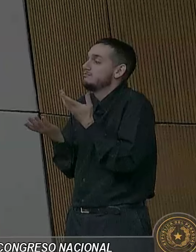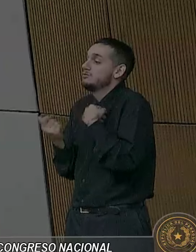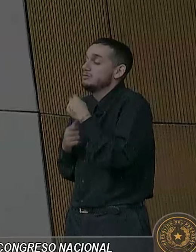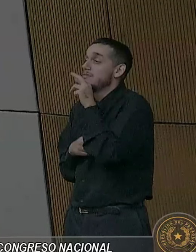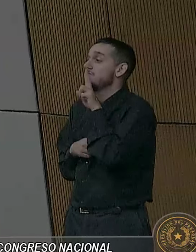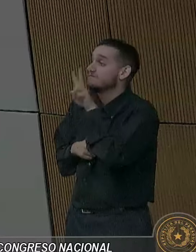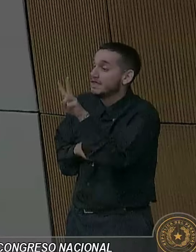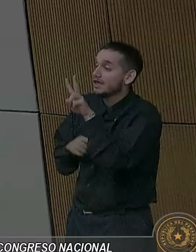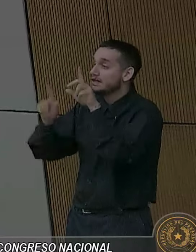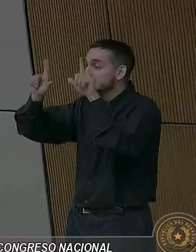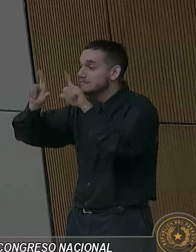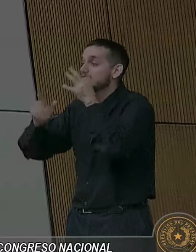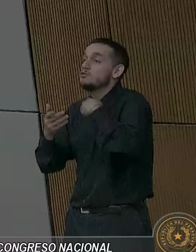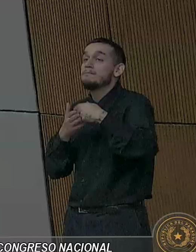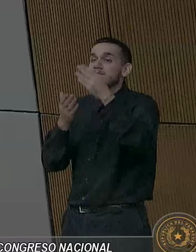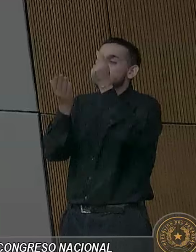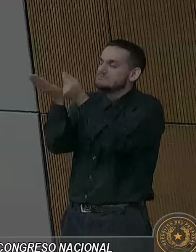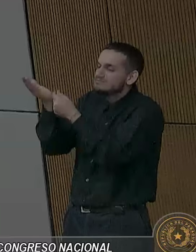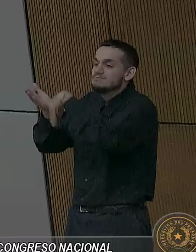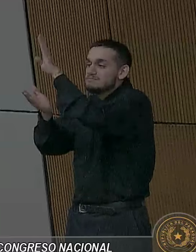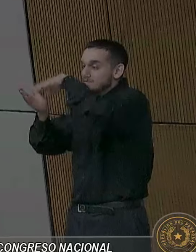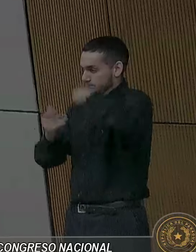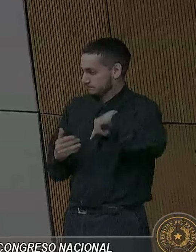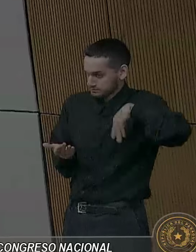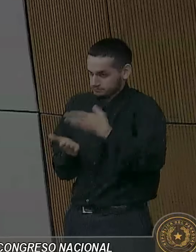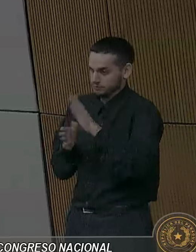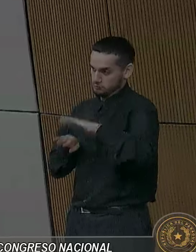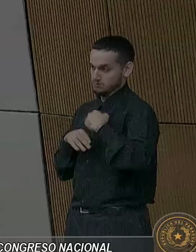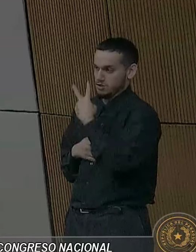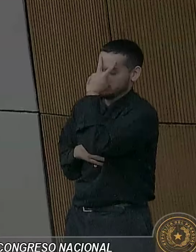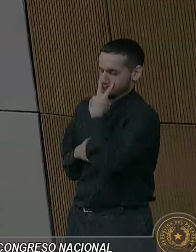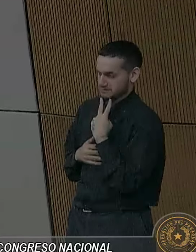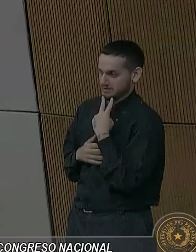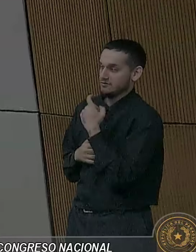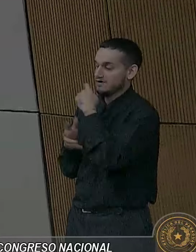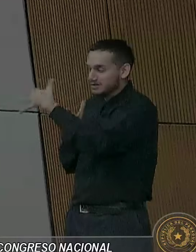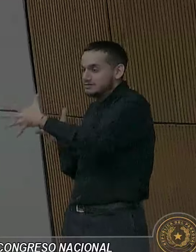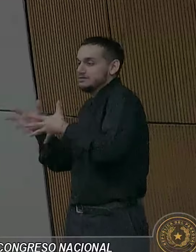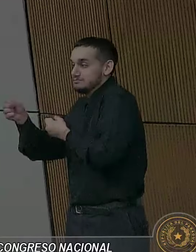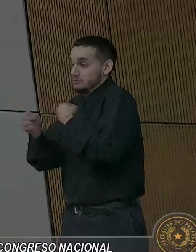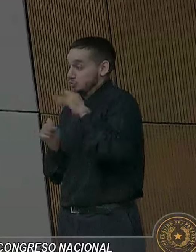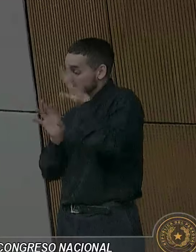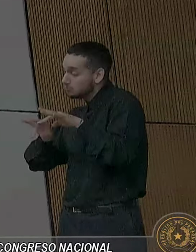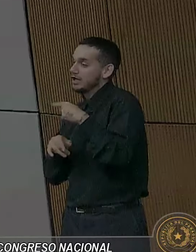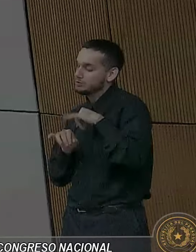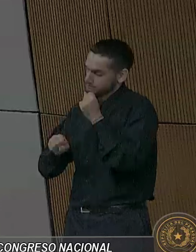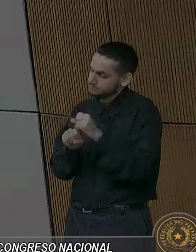de pintar, como por ejemplo, ¿verdad? Que se ponga la persona que va a ser